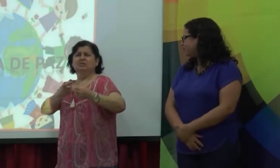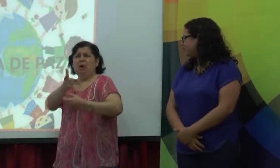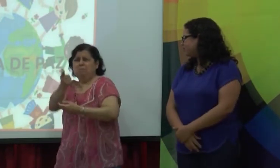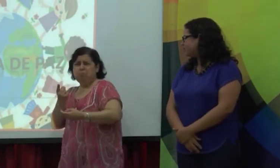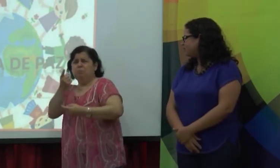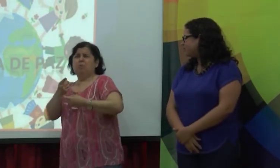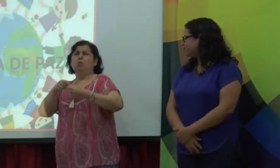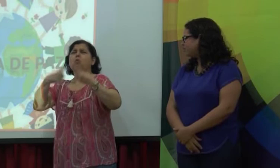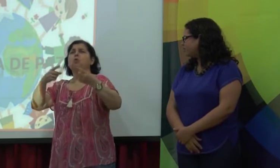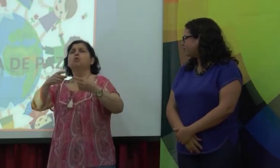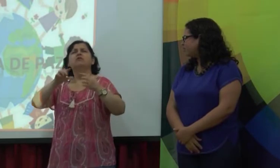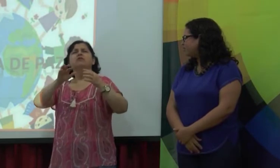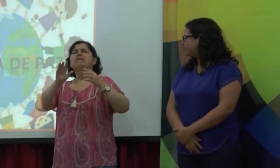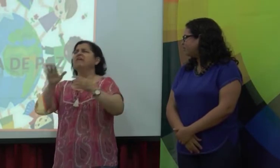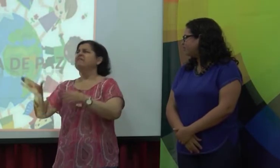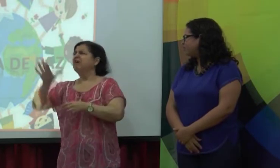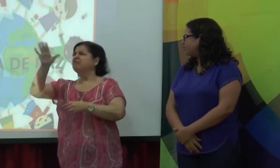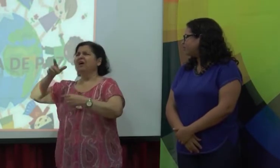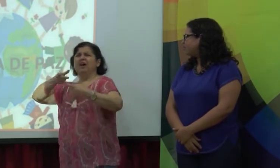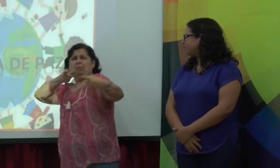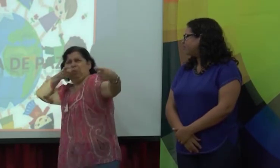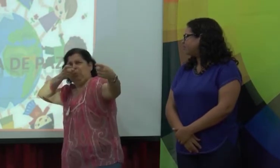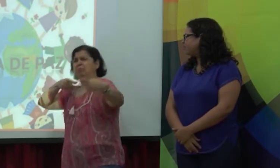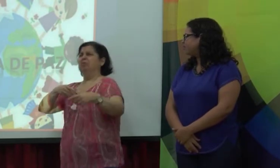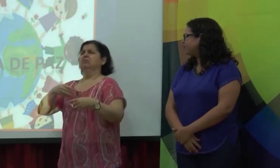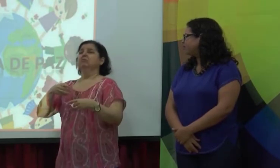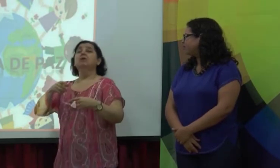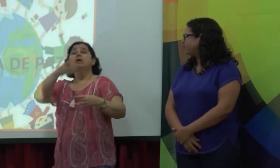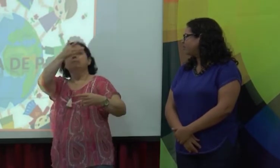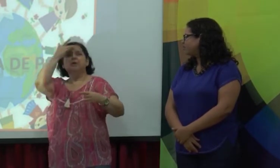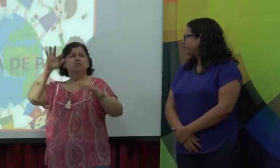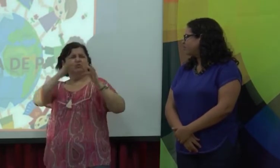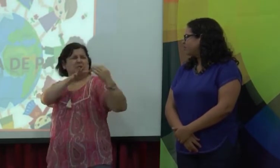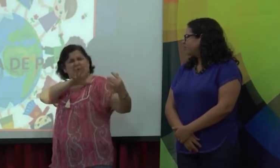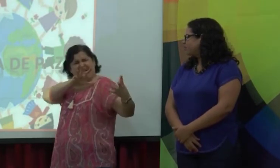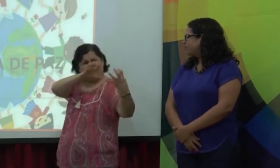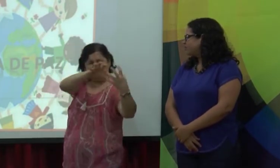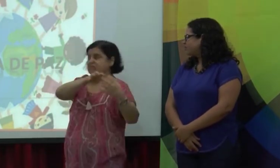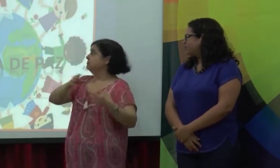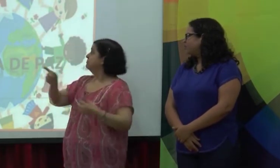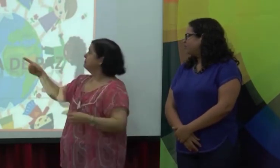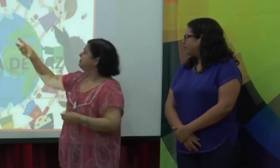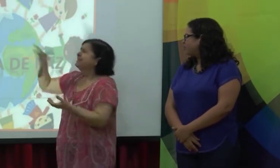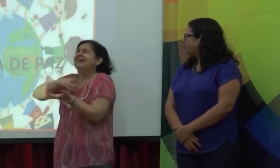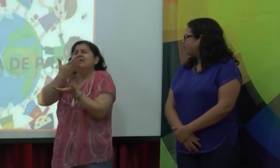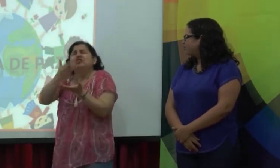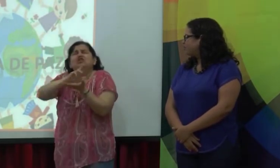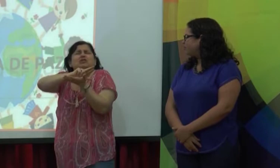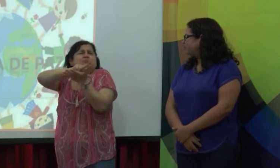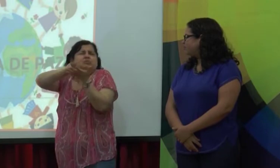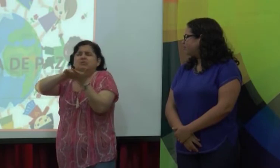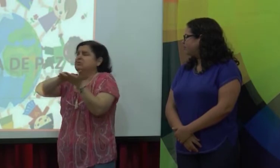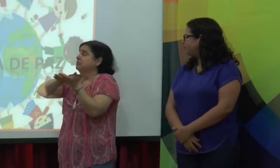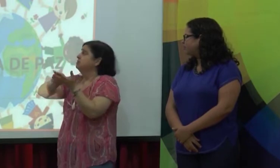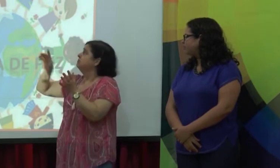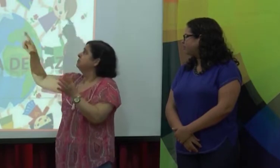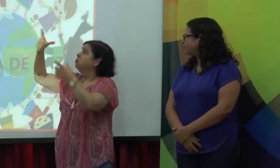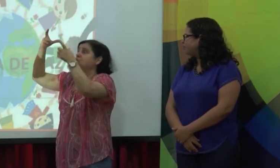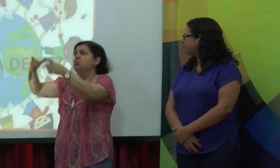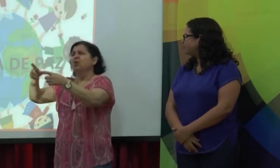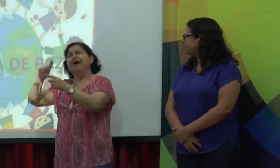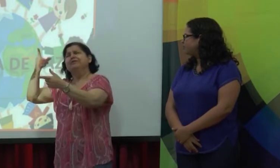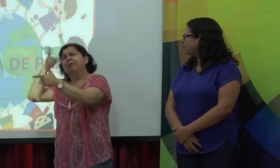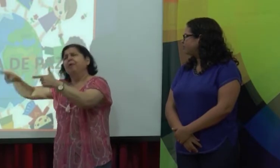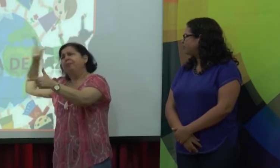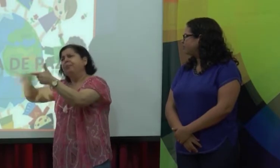mostra as guerras, né? Ou então comunidades com conflitos e